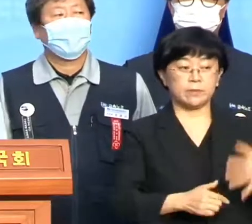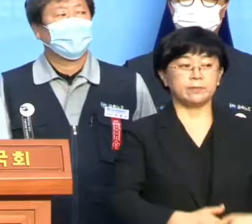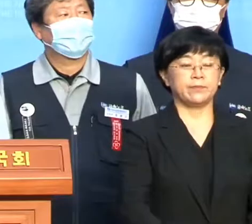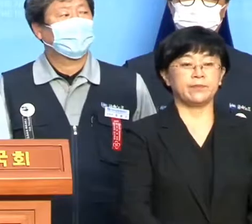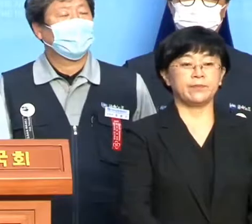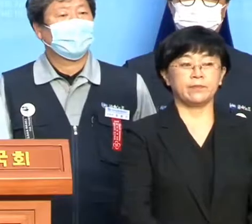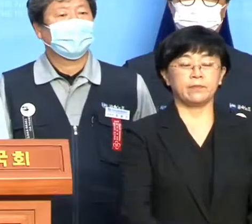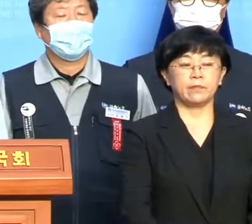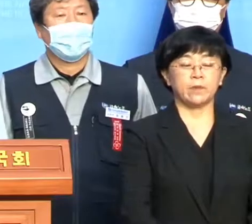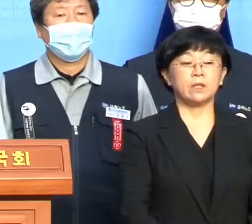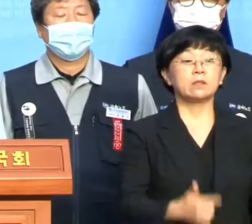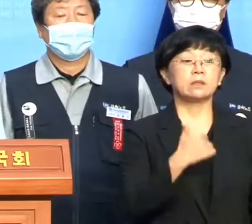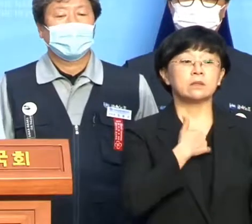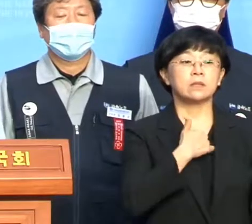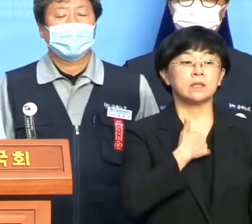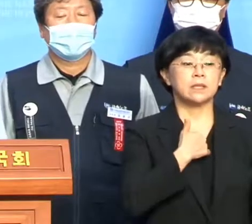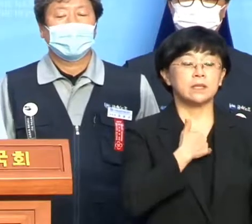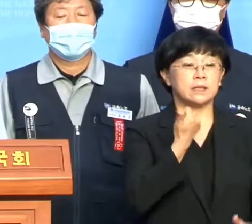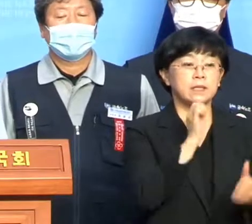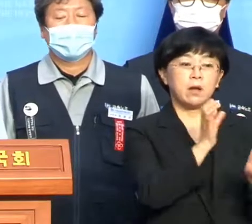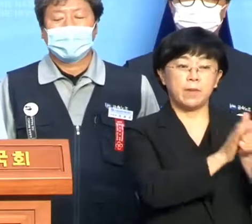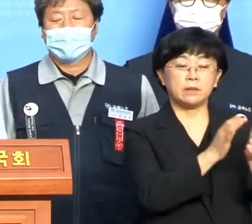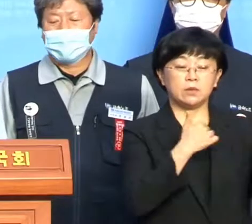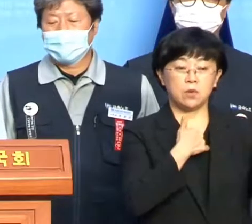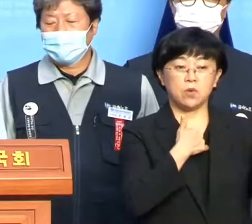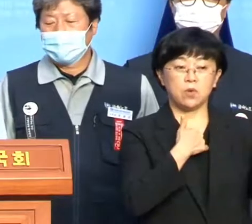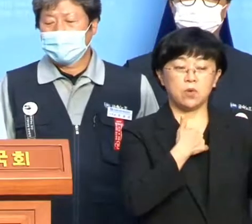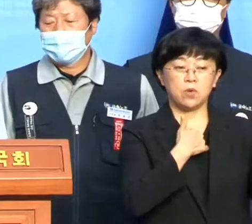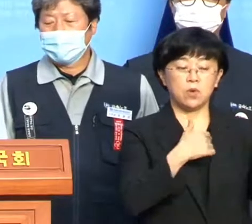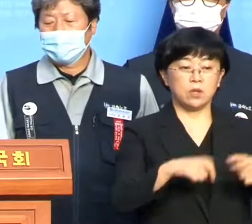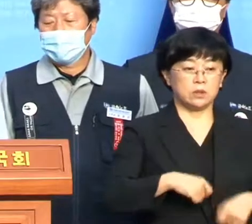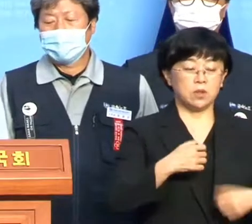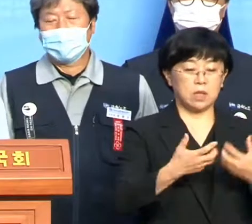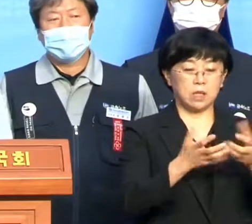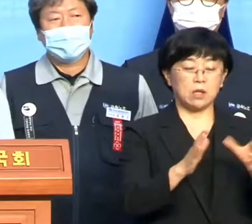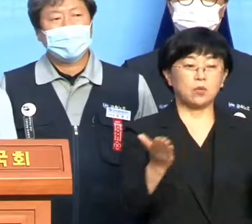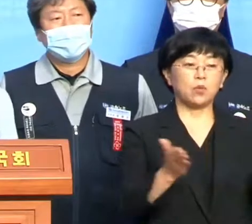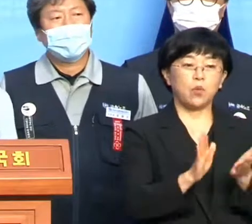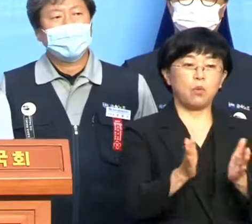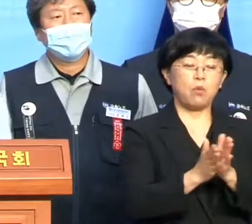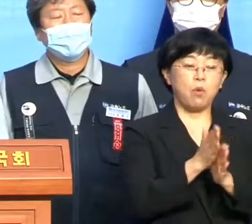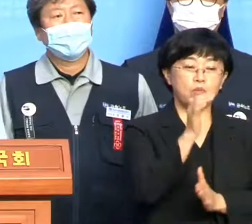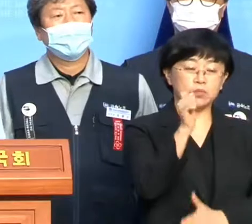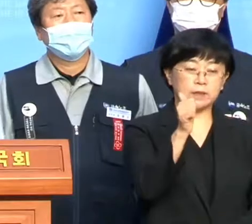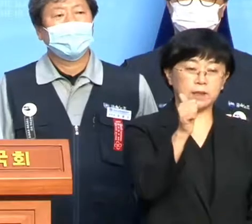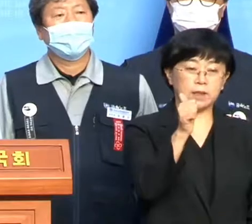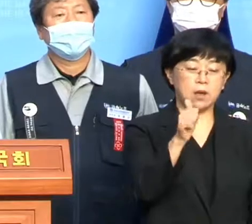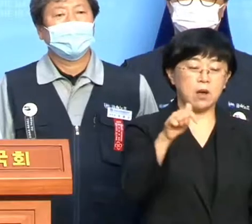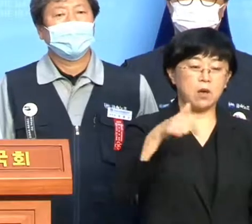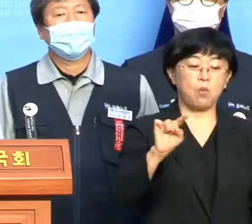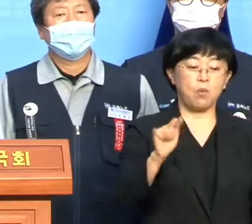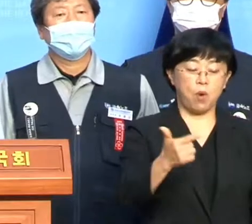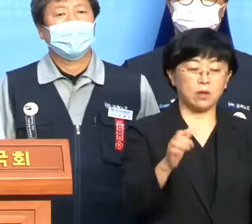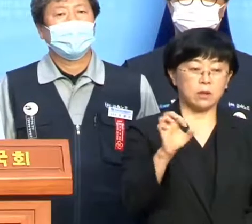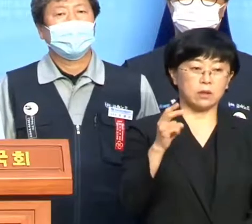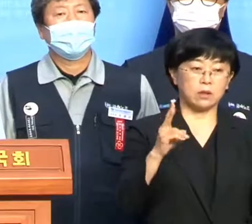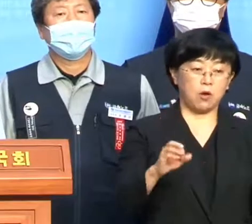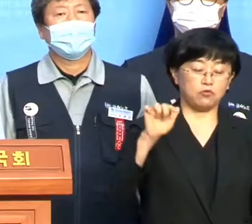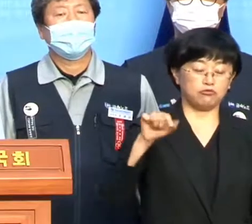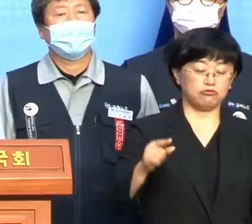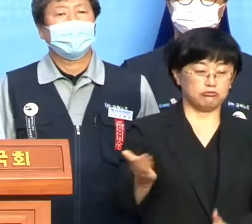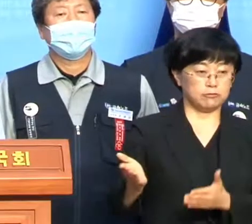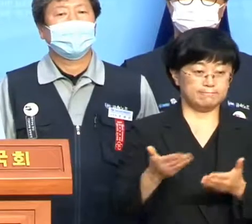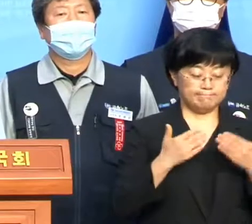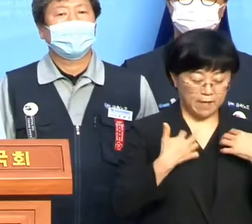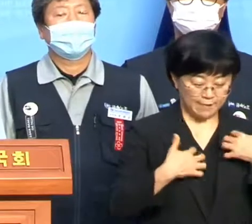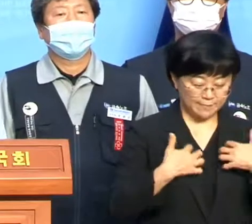어 간 1000원 진행을 맡고 있는 저는 어 정의당 도동 본부에 노동 본부장을 맡고 있는 군용 목 입니다 반갑습니다